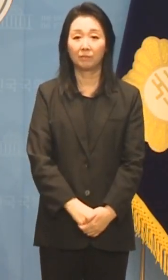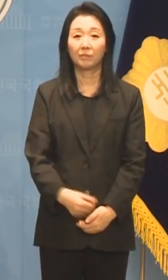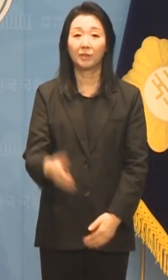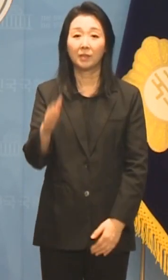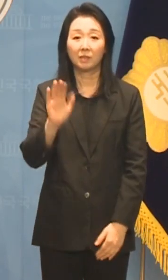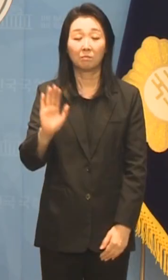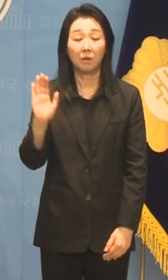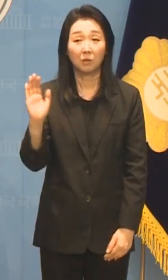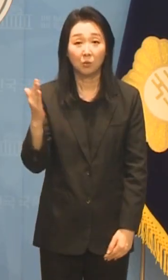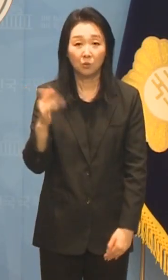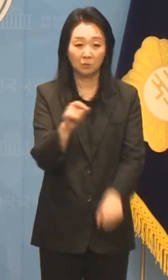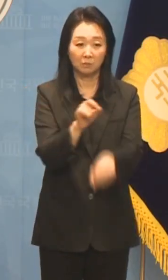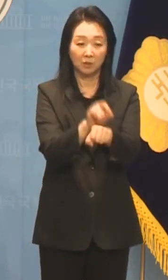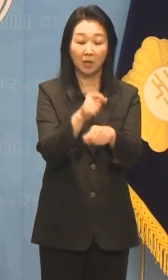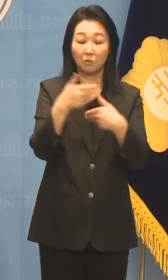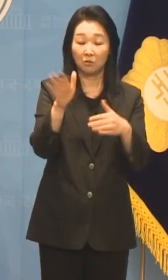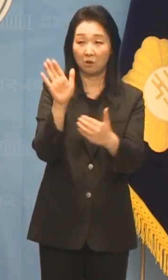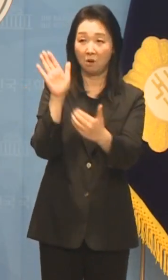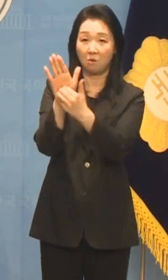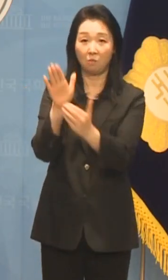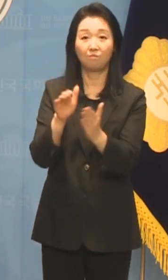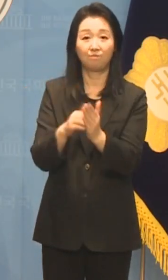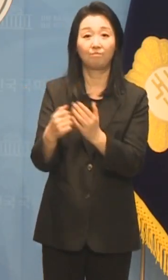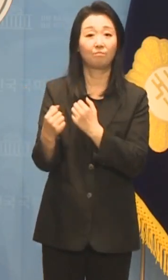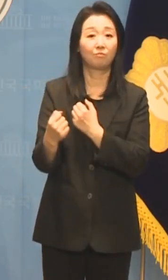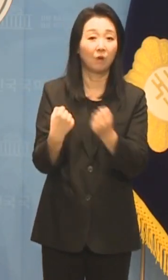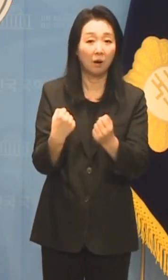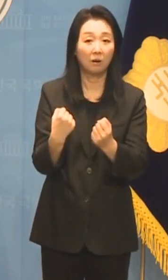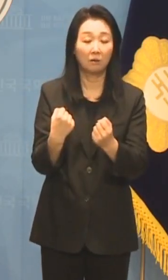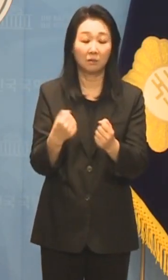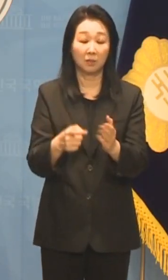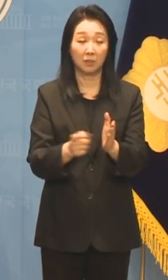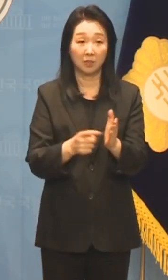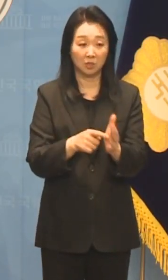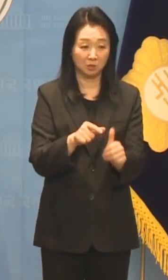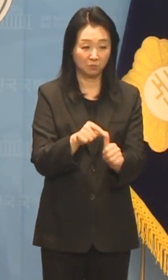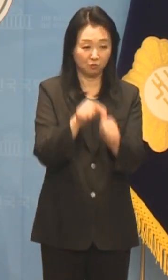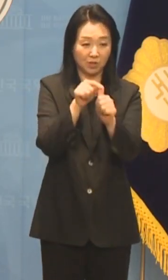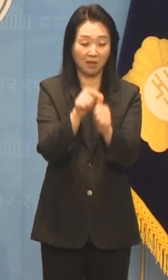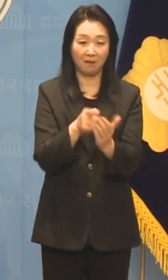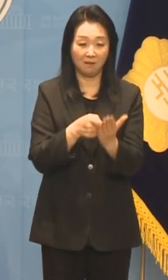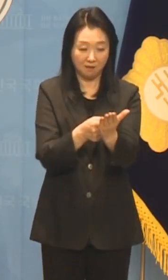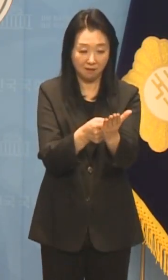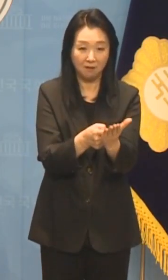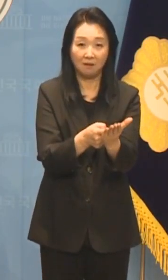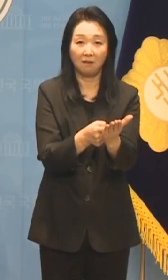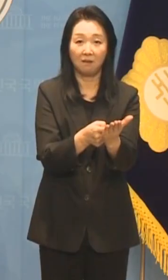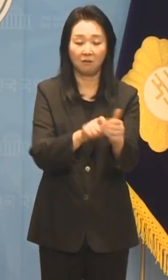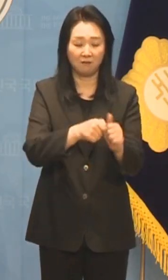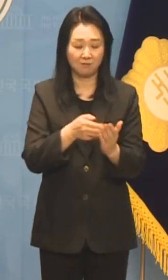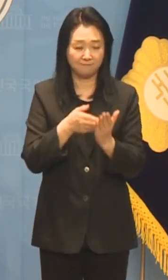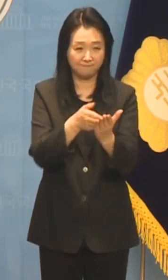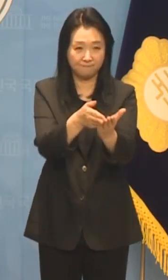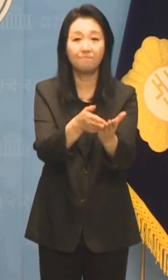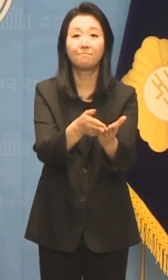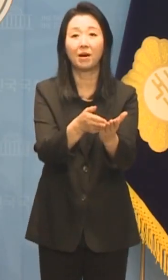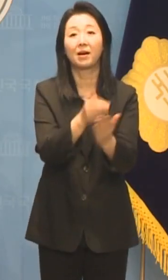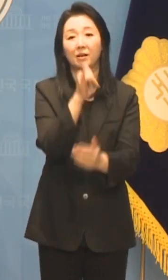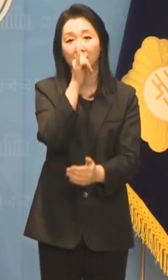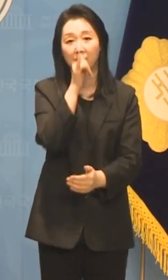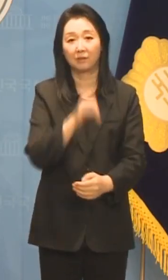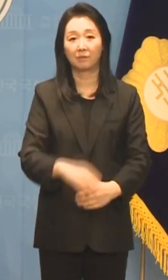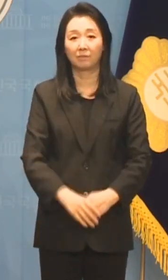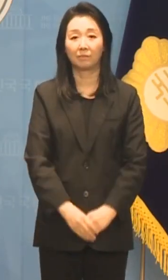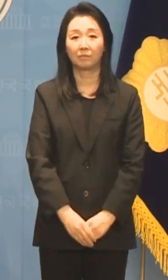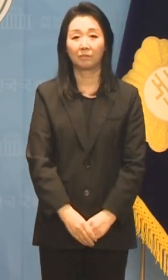최근 사무처의 거부에도 불구하고 긴급 부재 안건이라며 무리하게 안건이 상정되는 일이